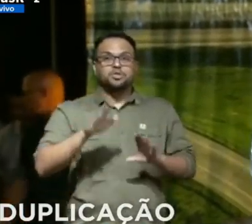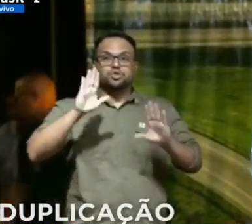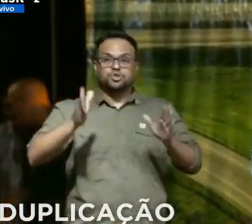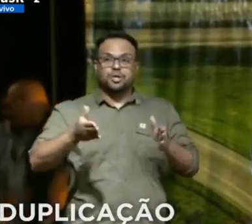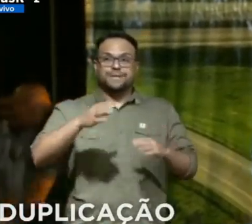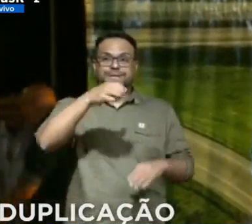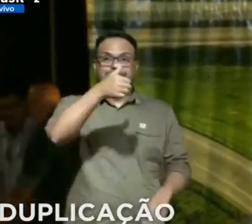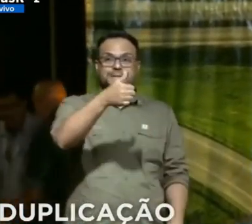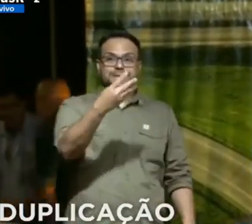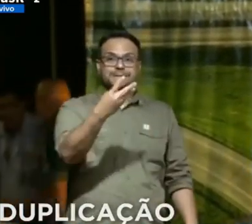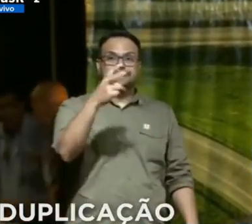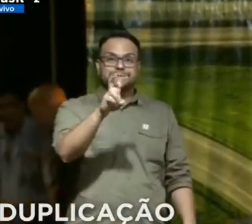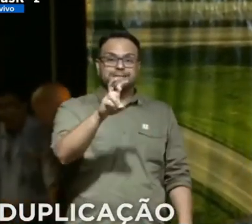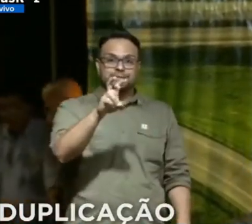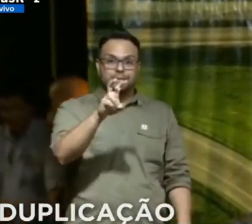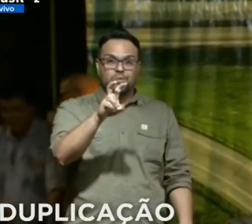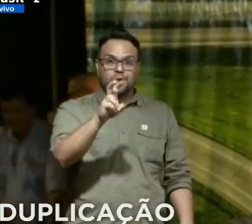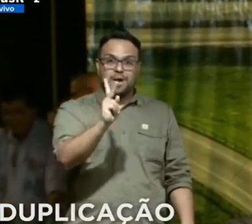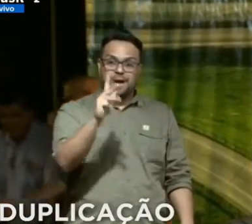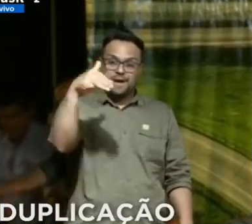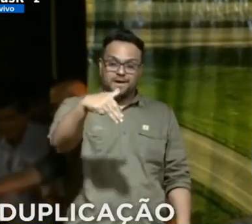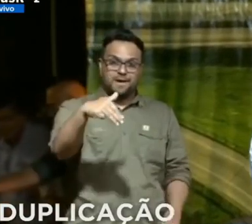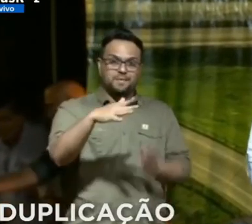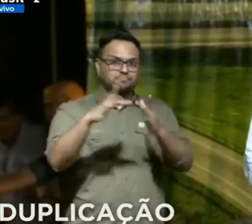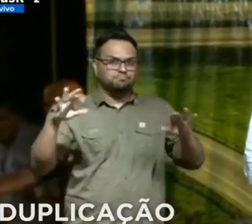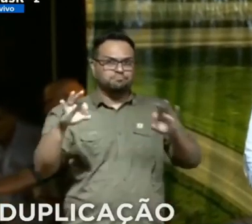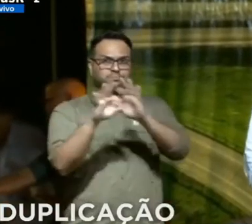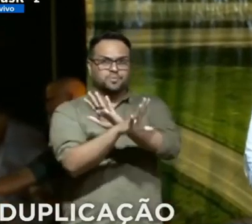135 quilômetros de rodovia duplicada.